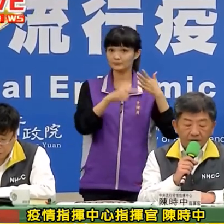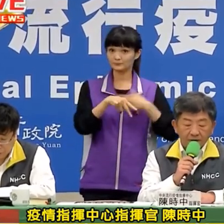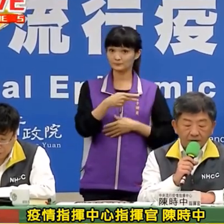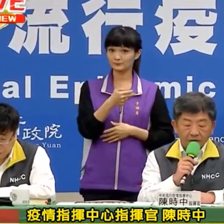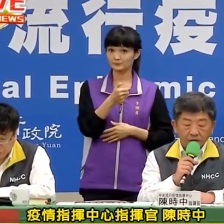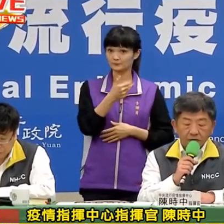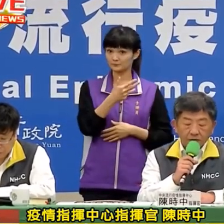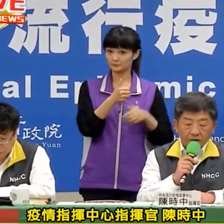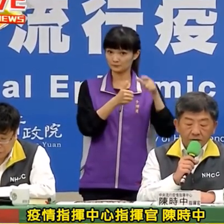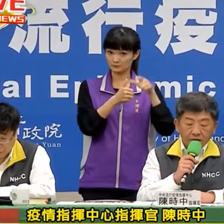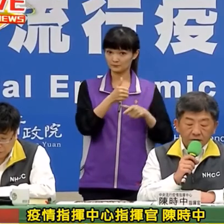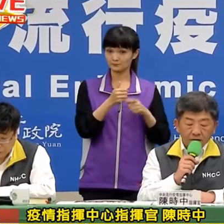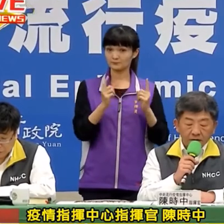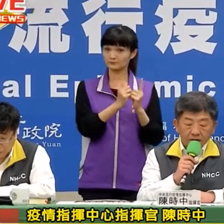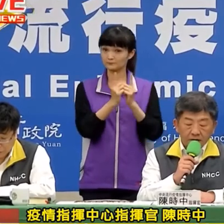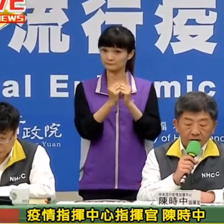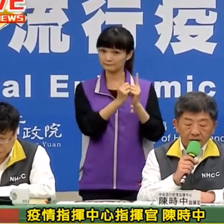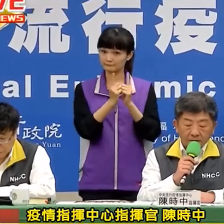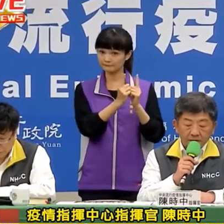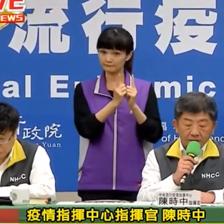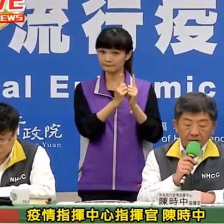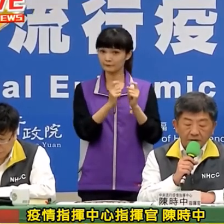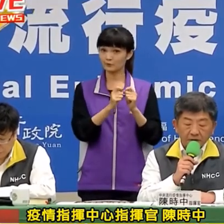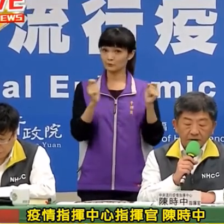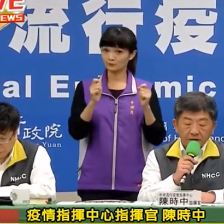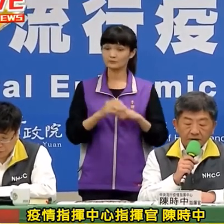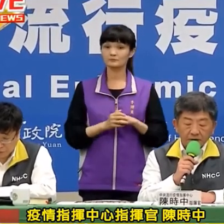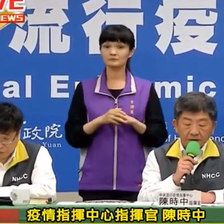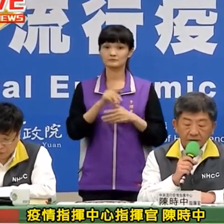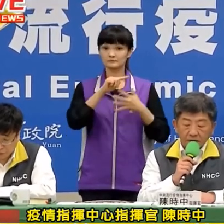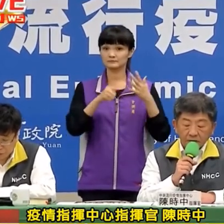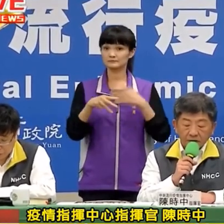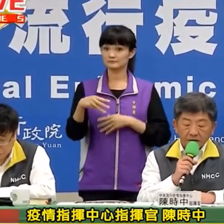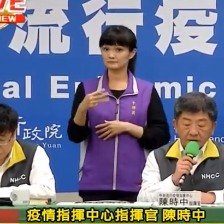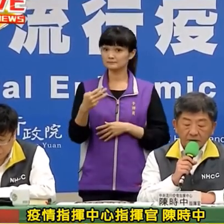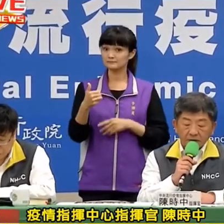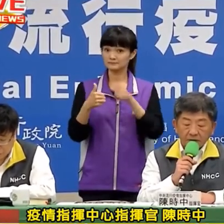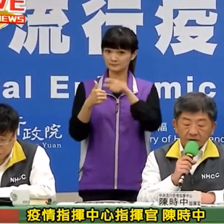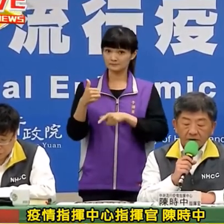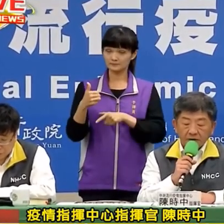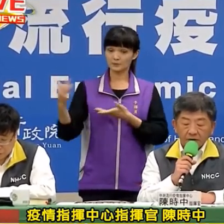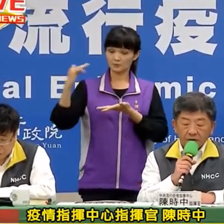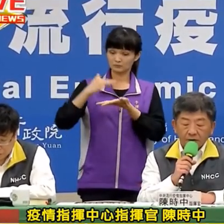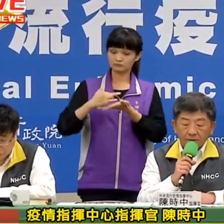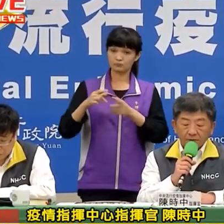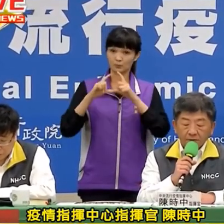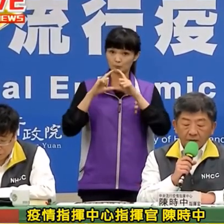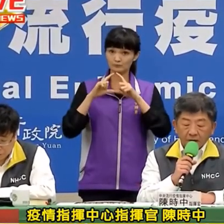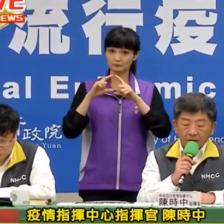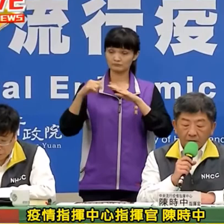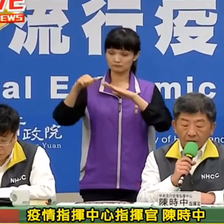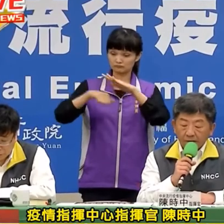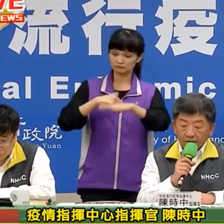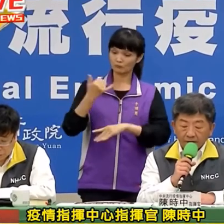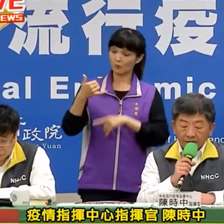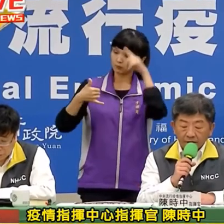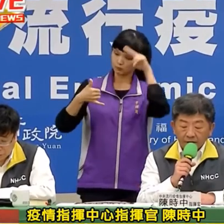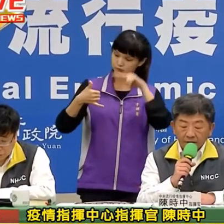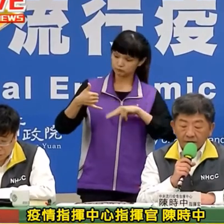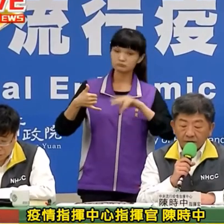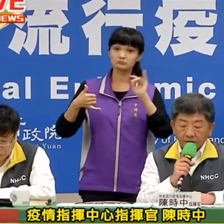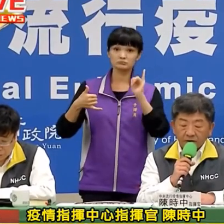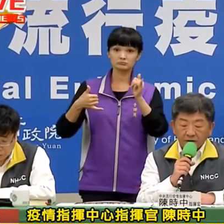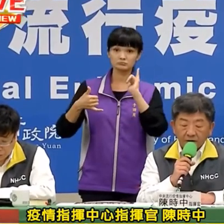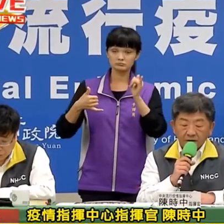案258密切接触，所以案300于3月22日入境时没有不适的状况，不过还